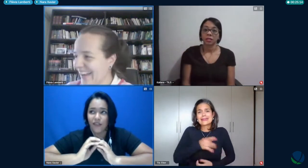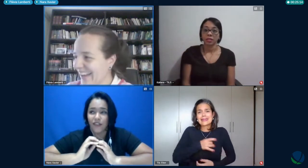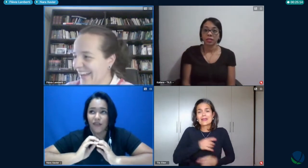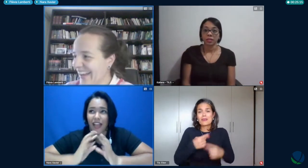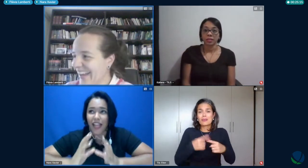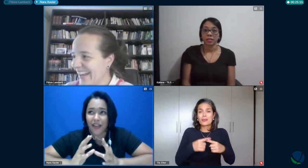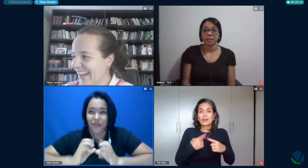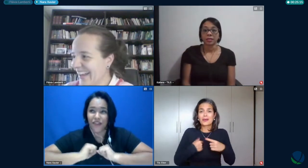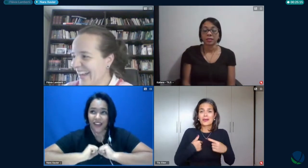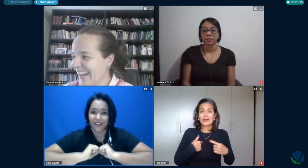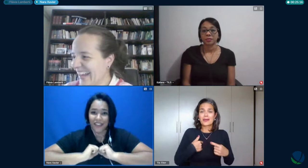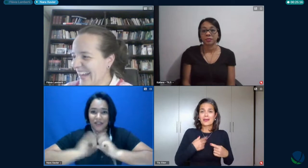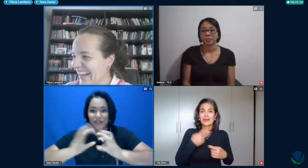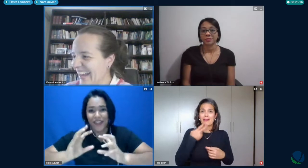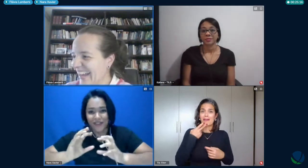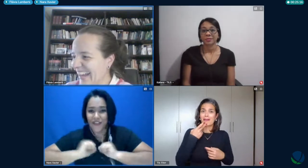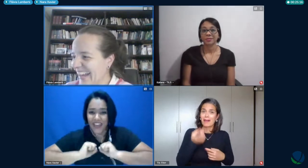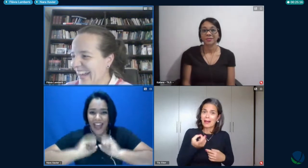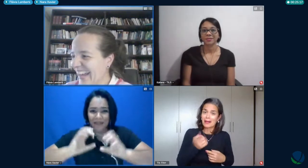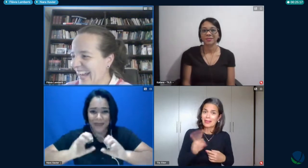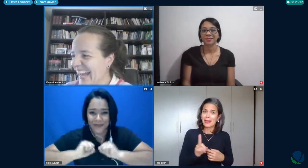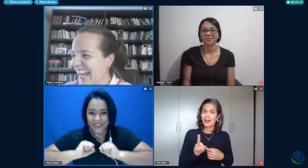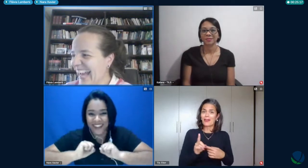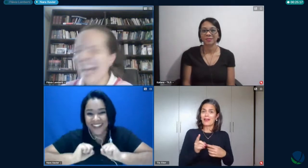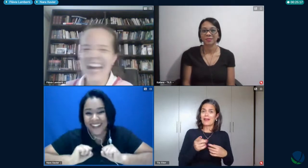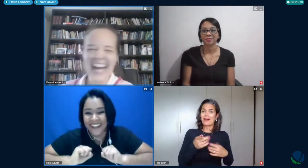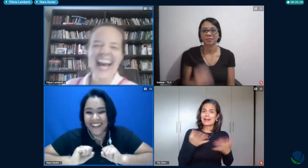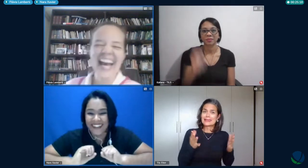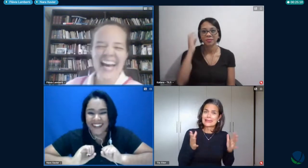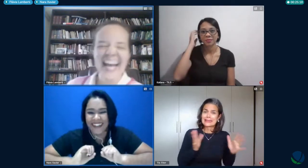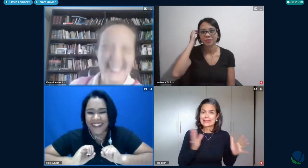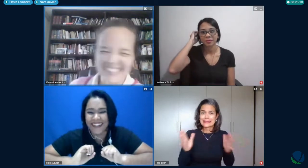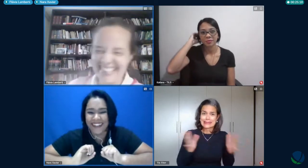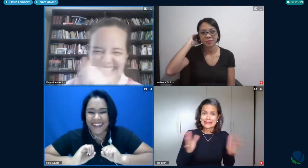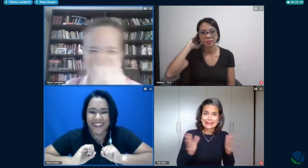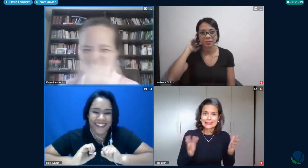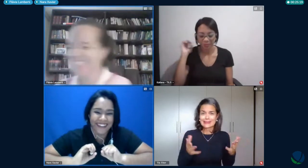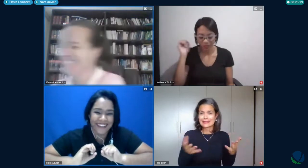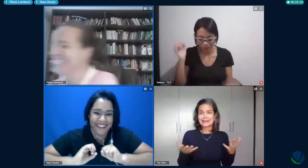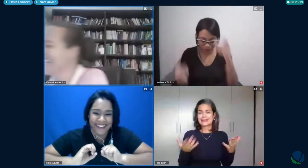será que eu falo ou não falo? Eu falo, vou falar rápido.